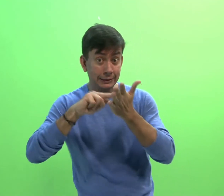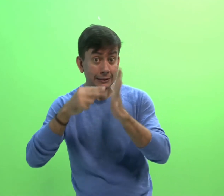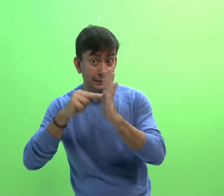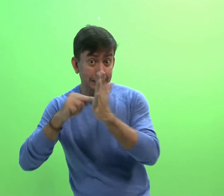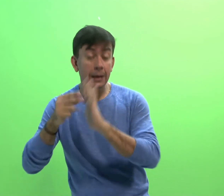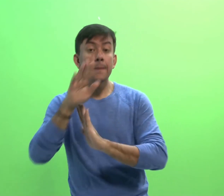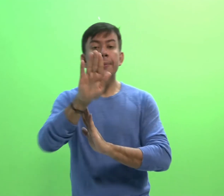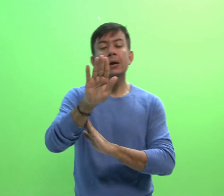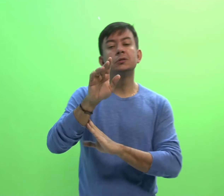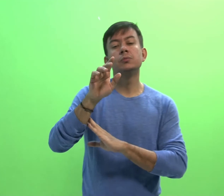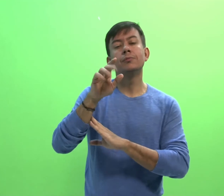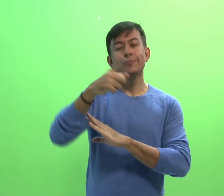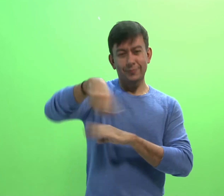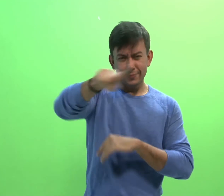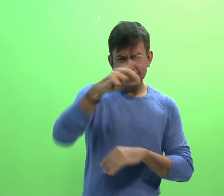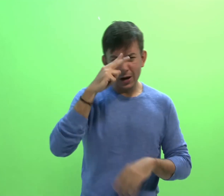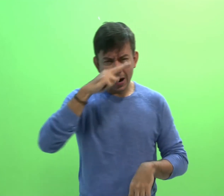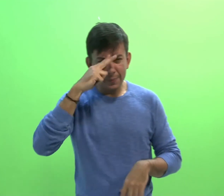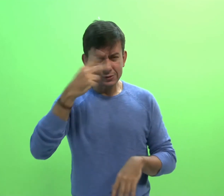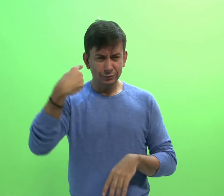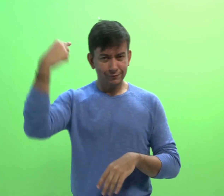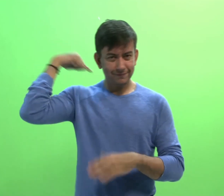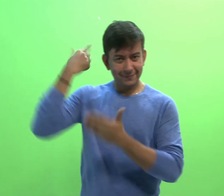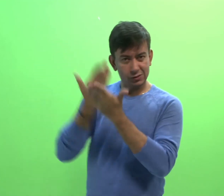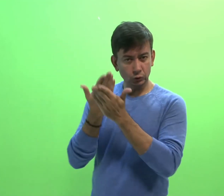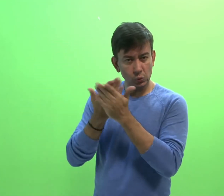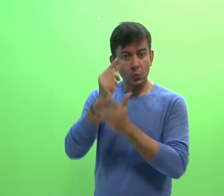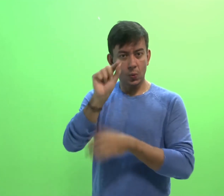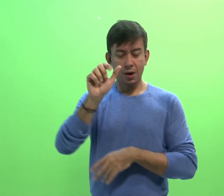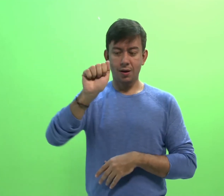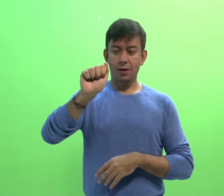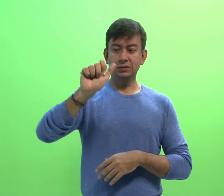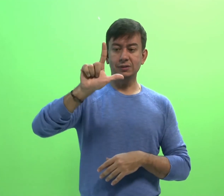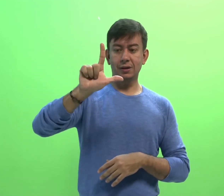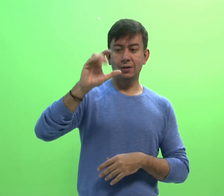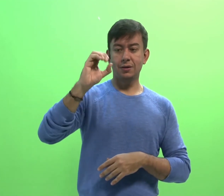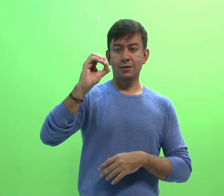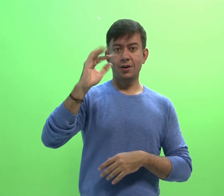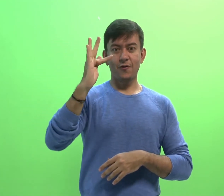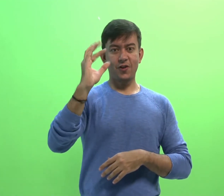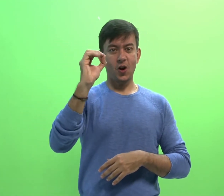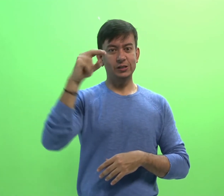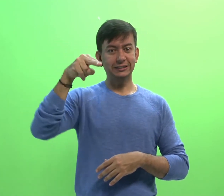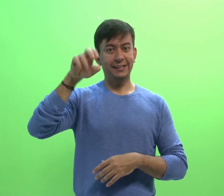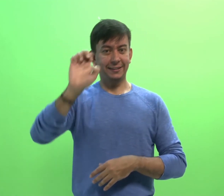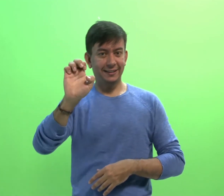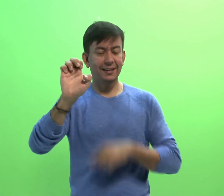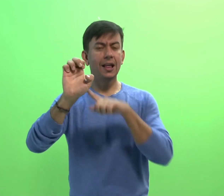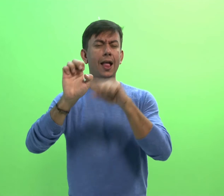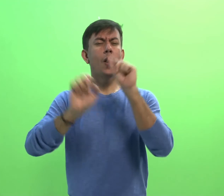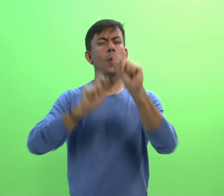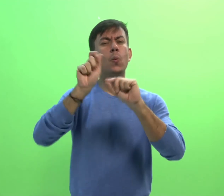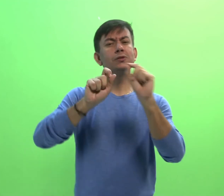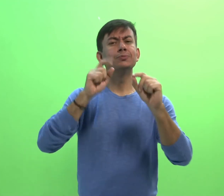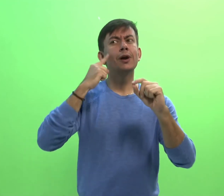Se lembra na aula anterior que nós estudamos os alofones? Que os alofones eles irão perceber